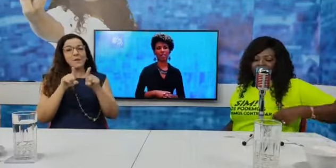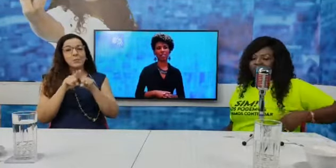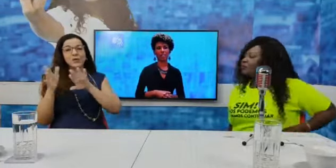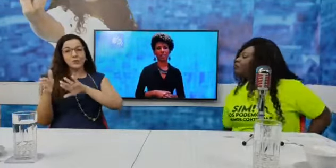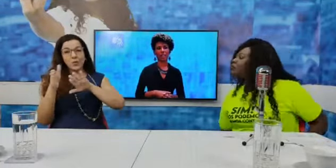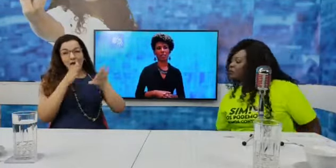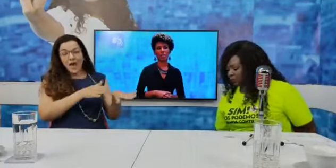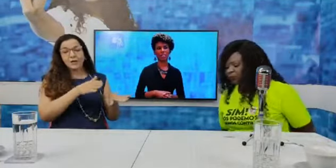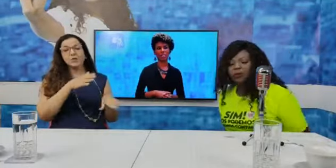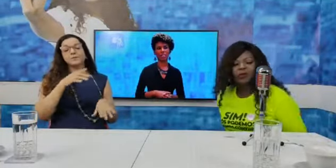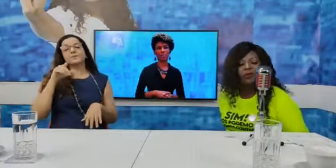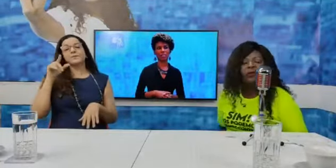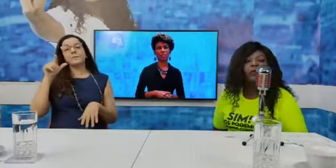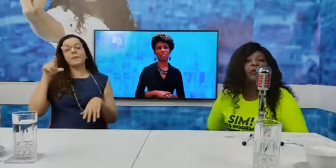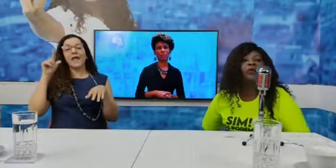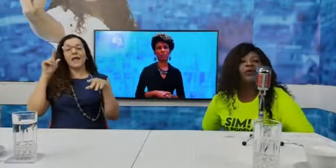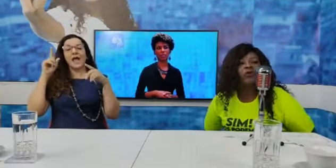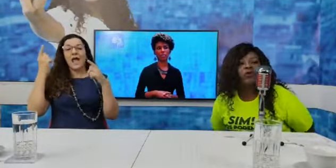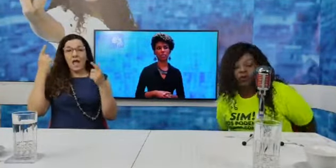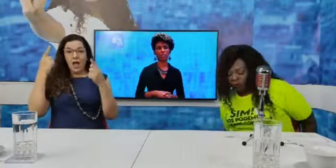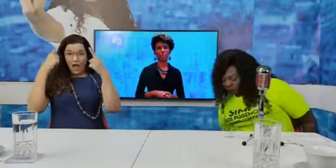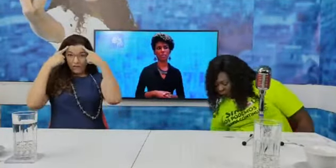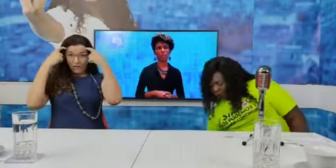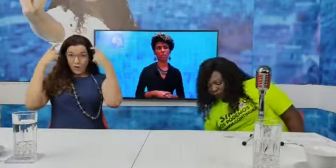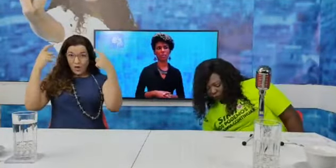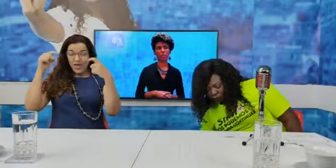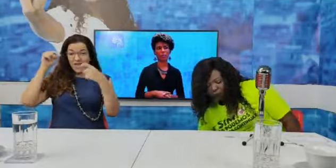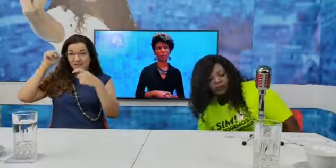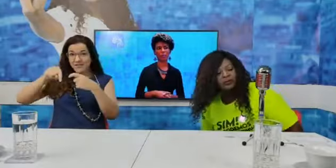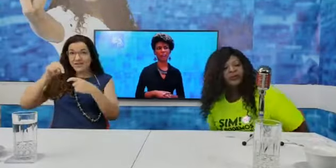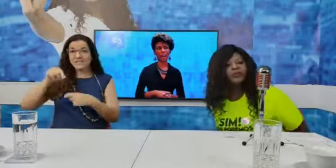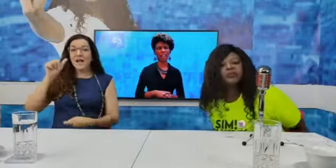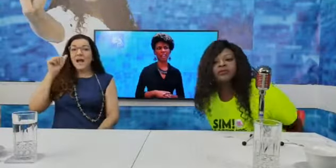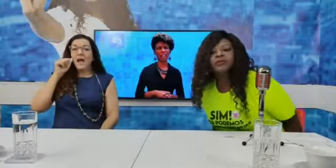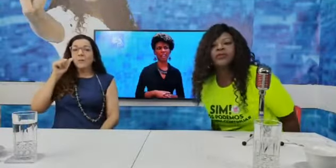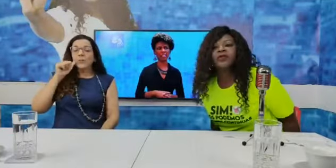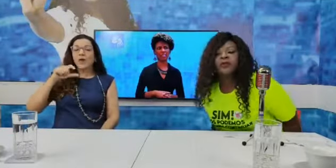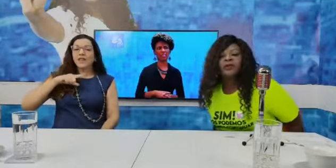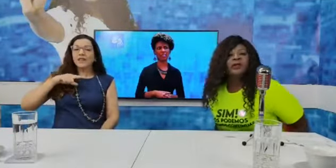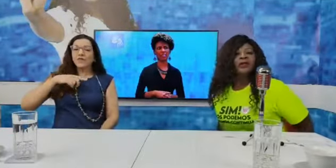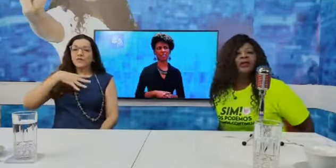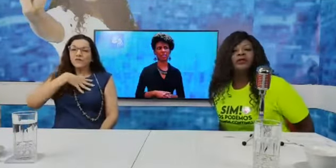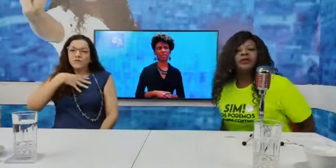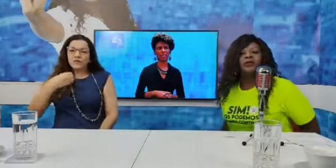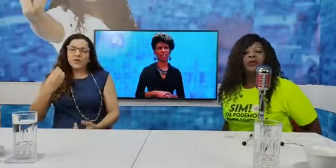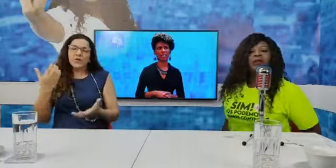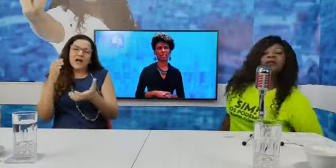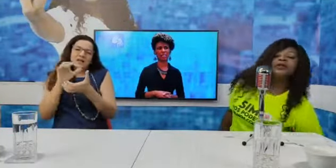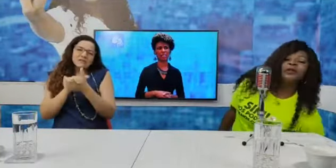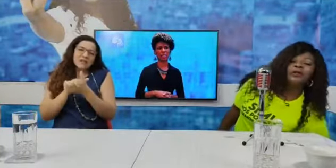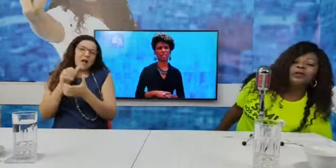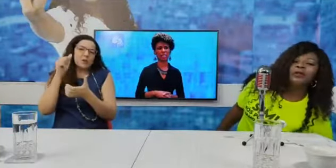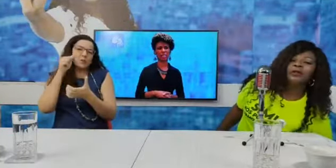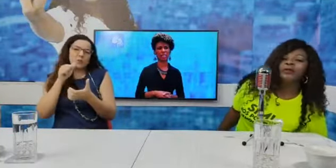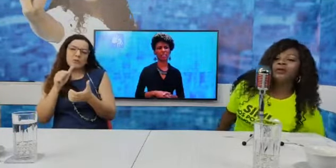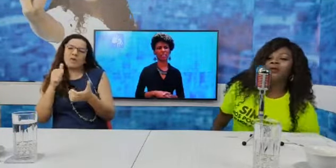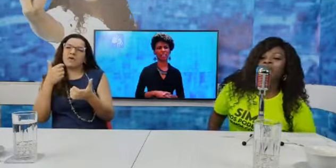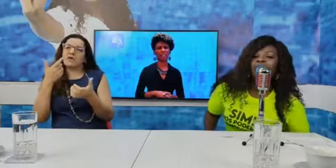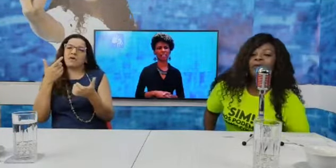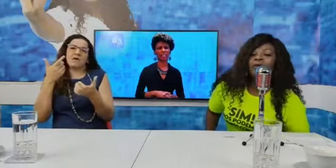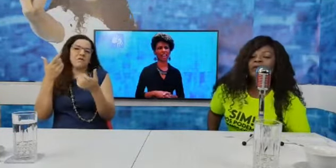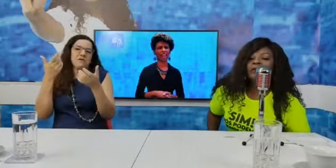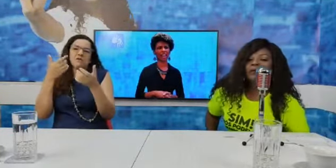Eu sinto que a comunicação em Libras deve ser muito importante mesmo. A violência contra a mulher, por exemplo, a mulher que tem um